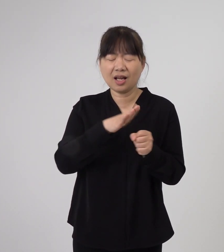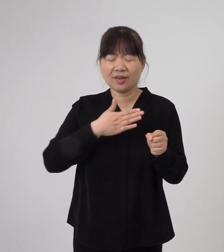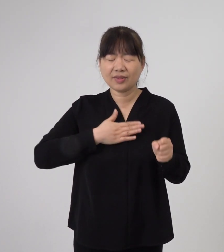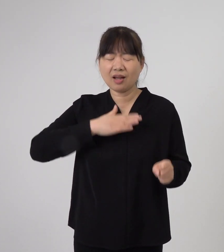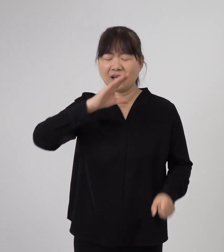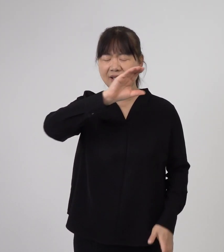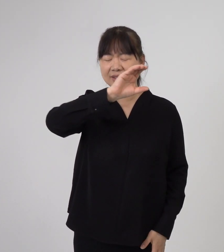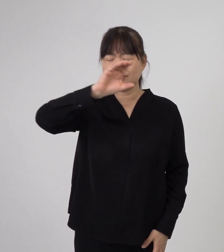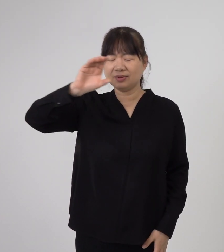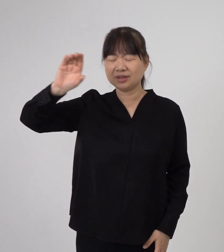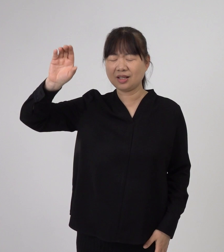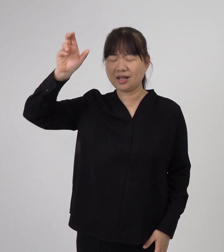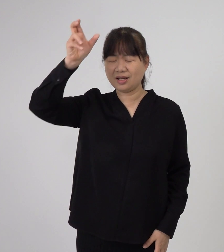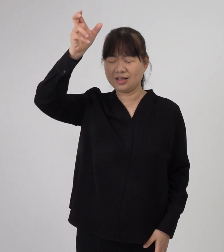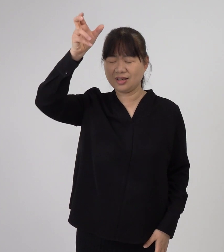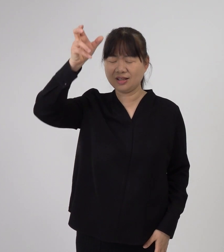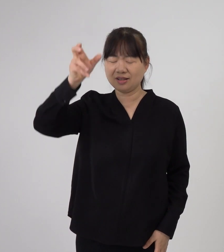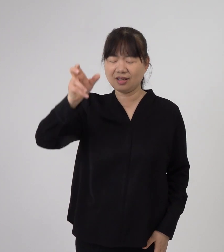십자가.